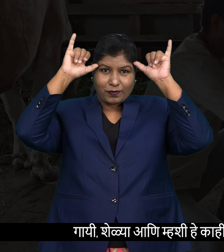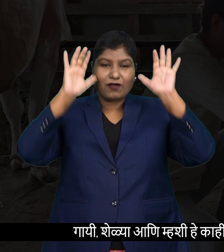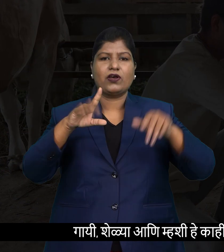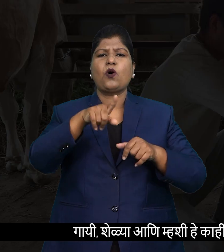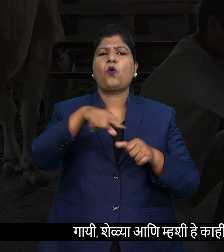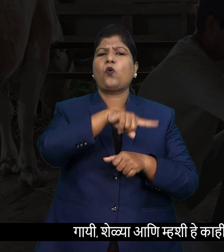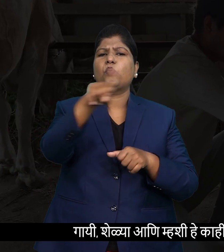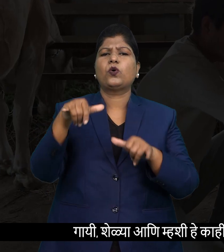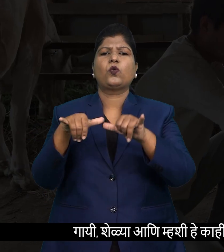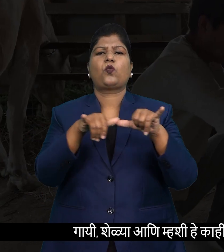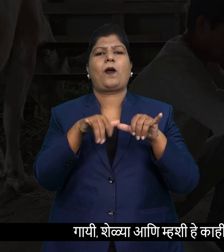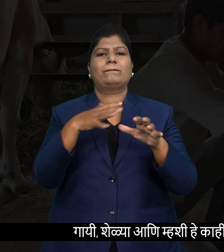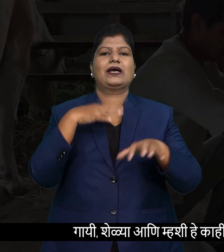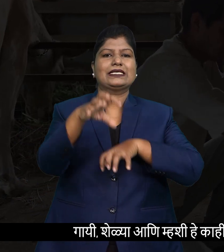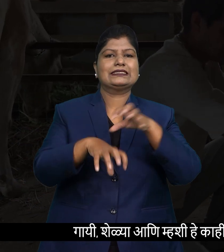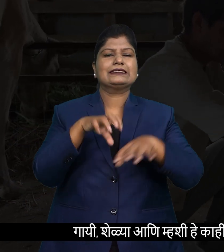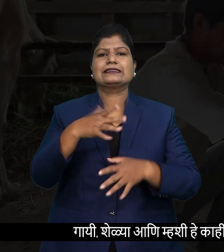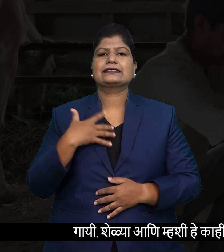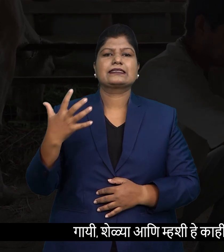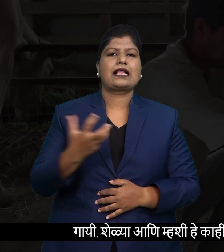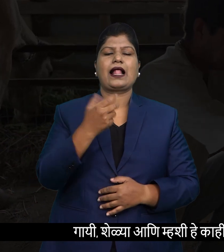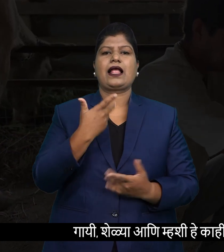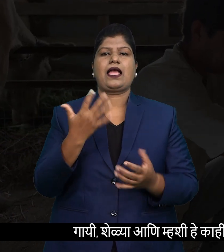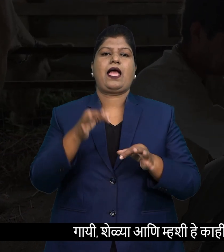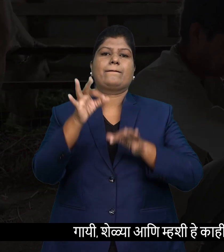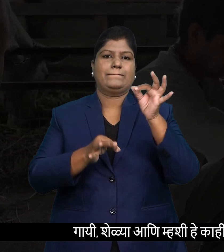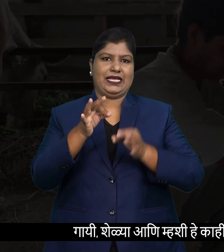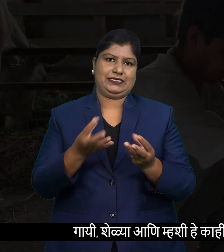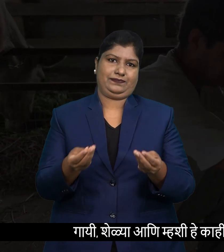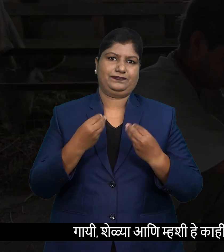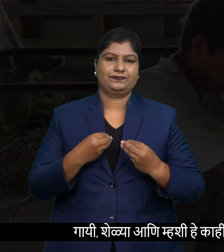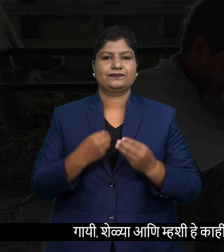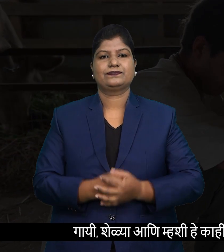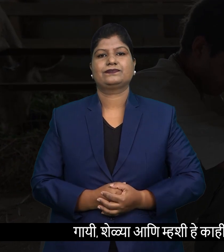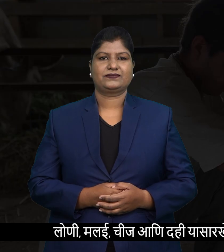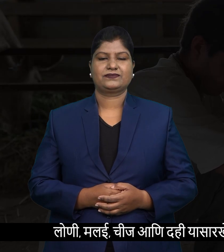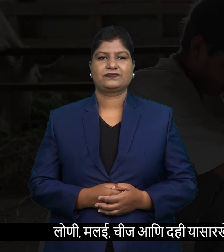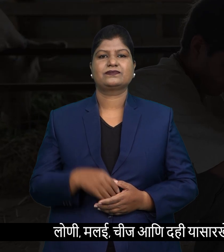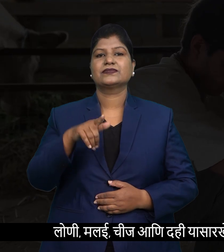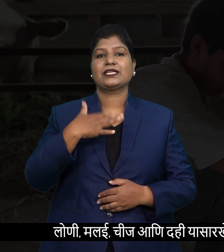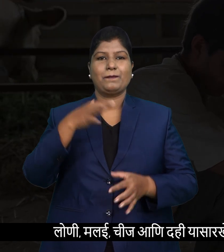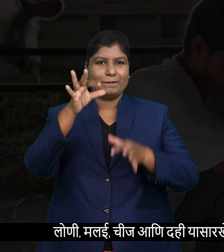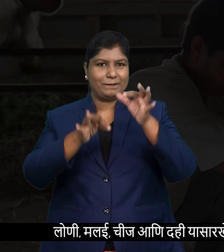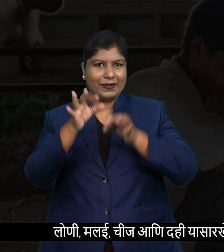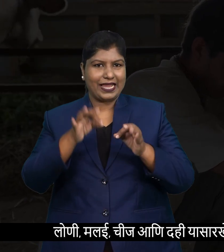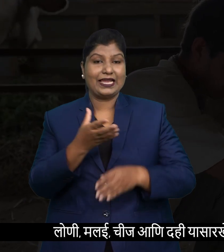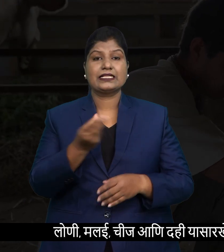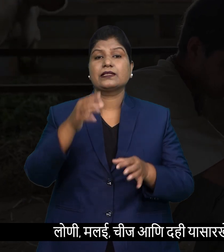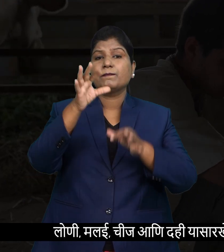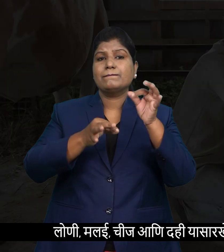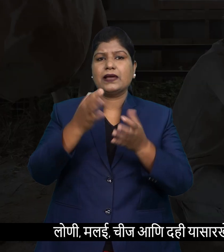काही सामान्य प्राणी आहेत जे आपल्याला दूध देतात. लोणी,